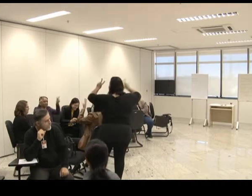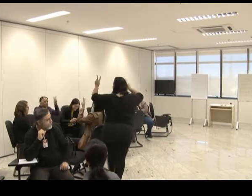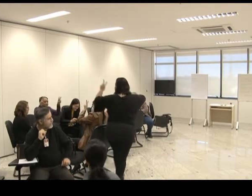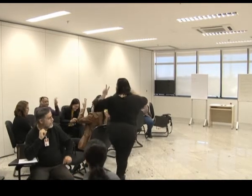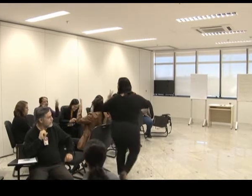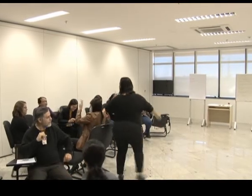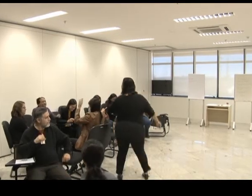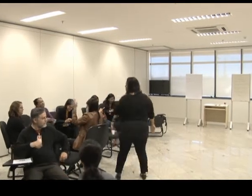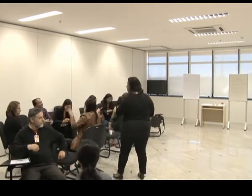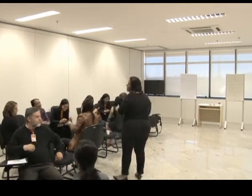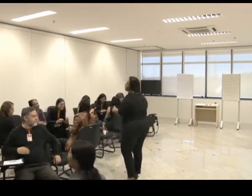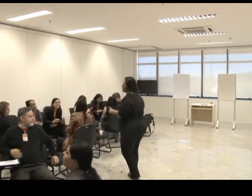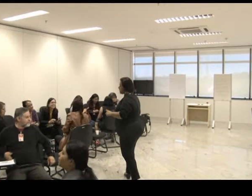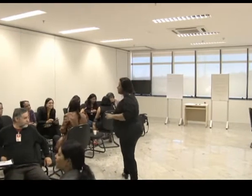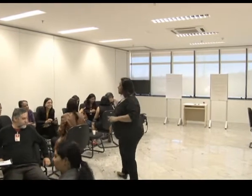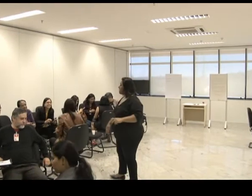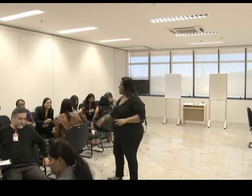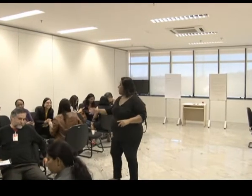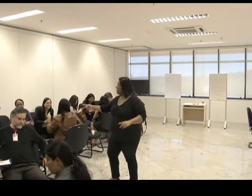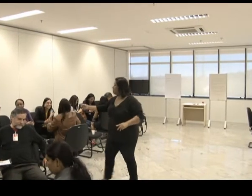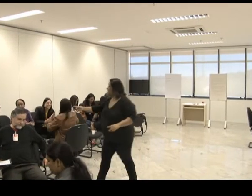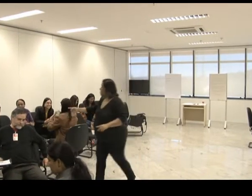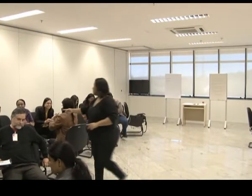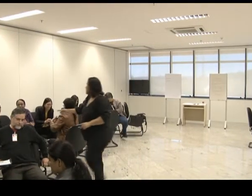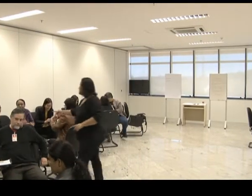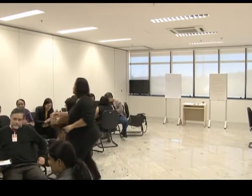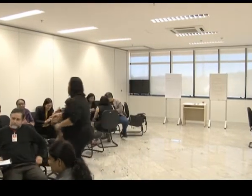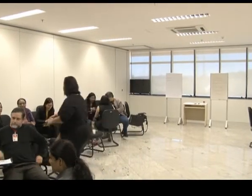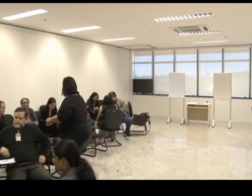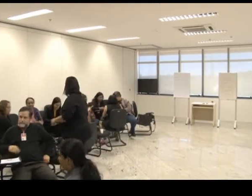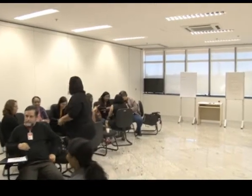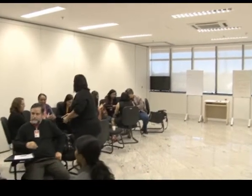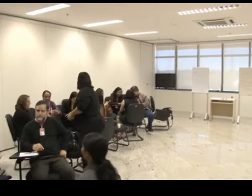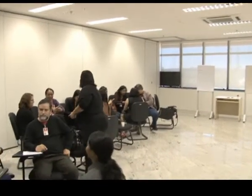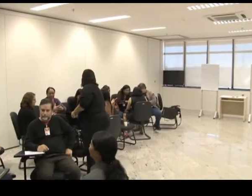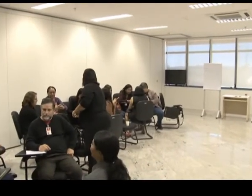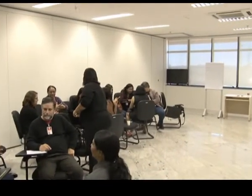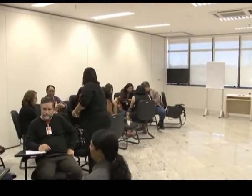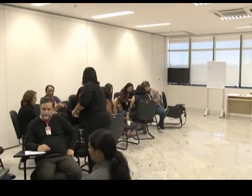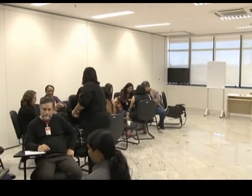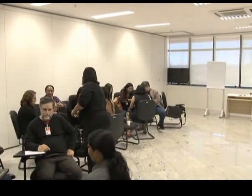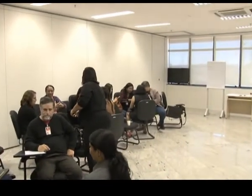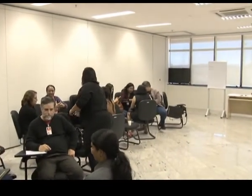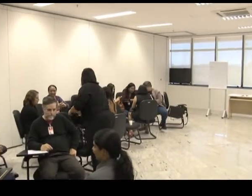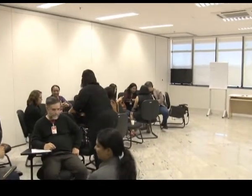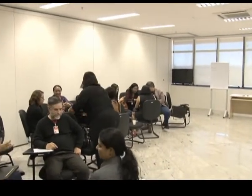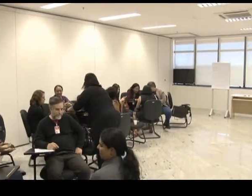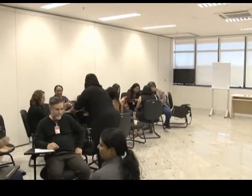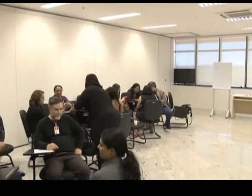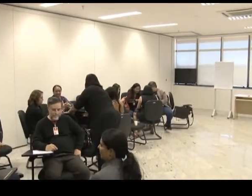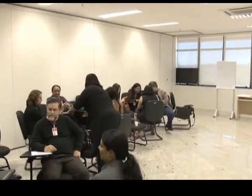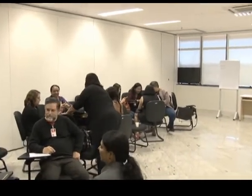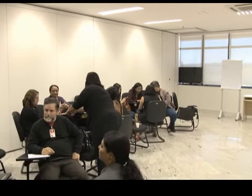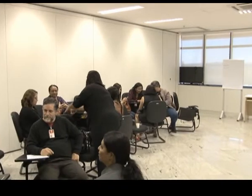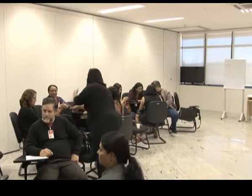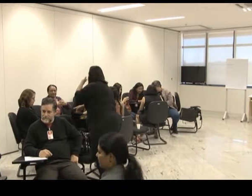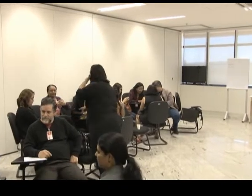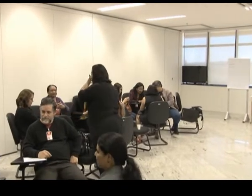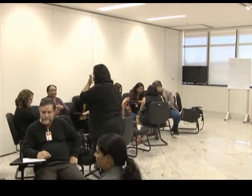Isso. Põe a sua para frente. Os dedos, ponta dos dedos para fora. Isso. Assim, exatamente, dessa forma.